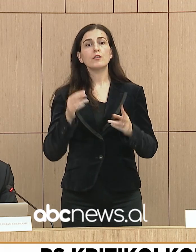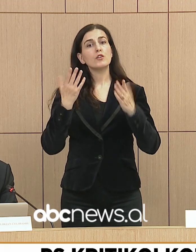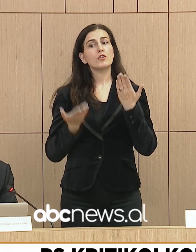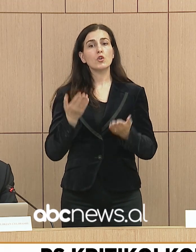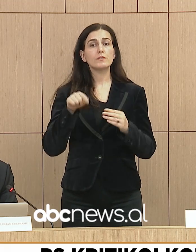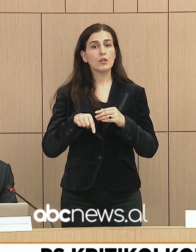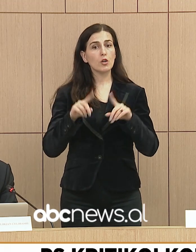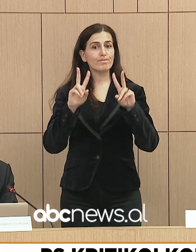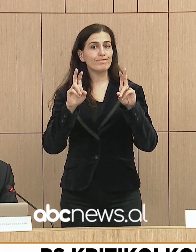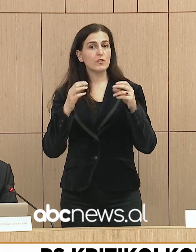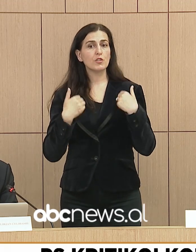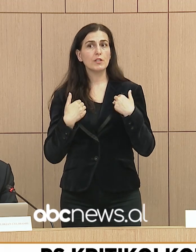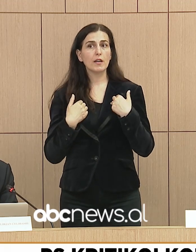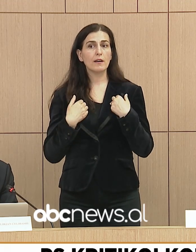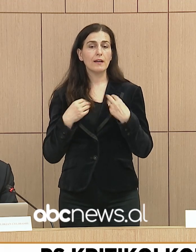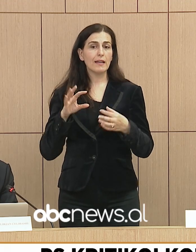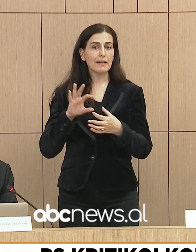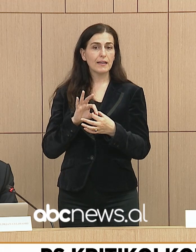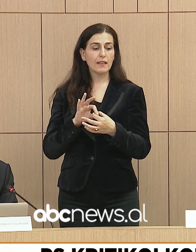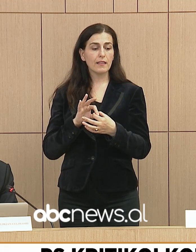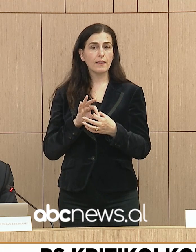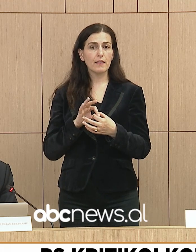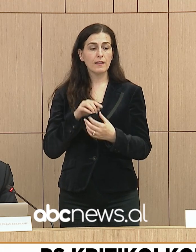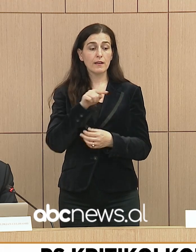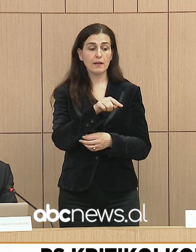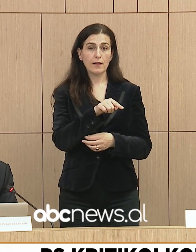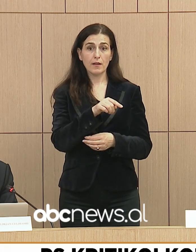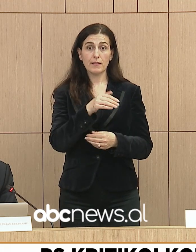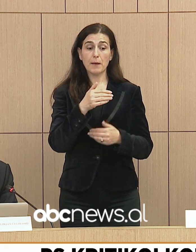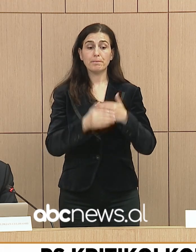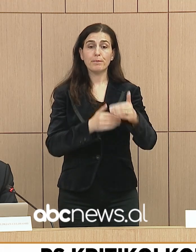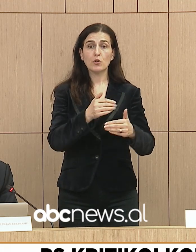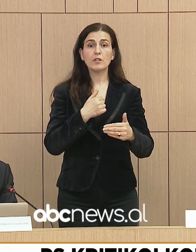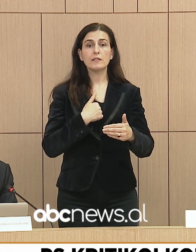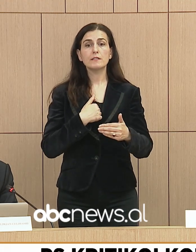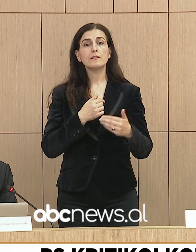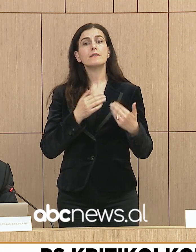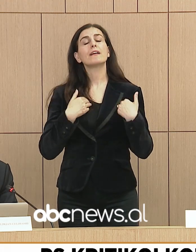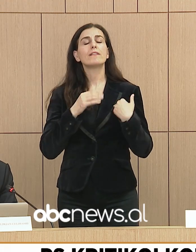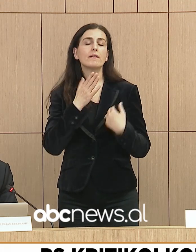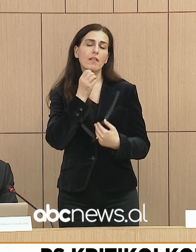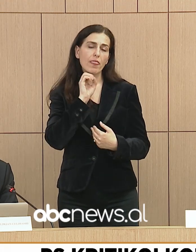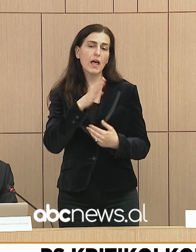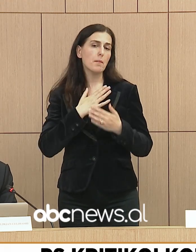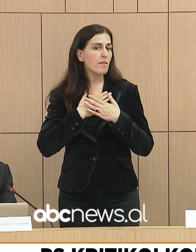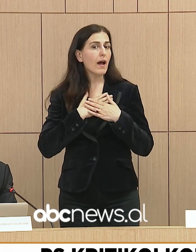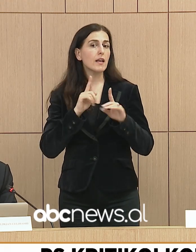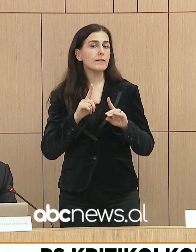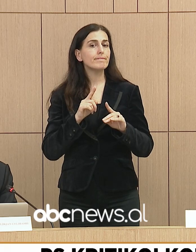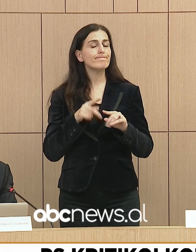cila ka ndikuar tek ata, edhe ndjesën e kemi kërkuar. Tashi nuk e di se